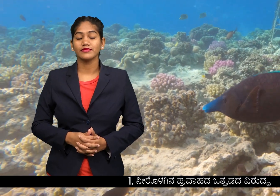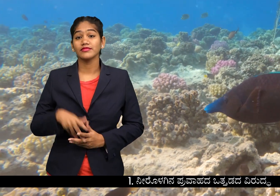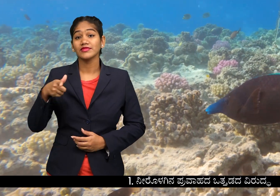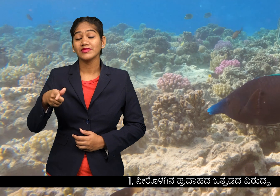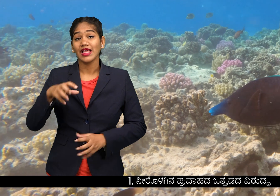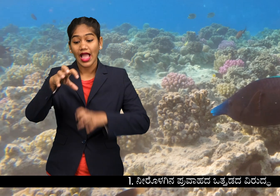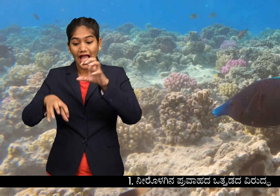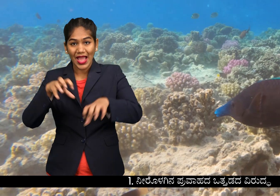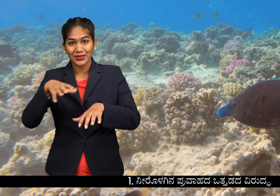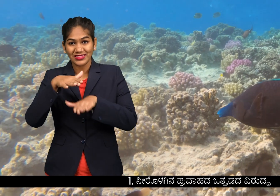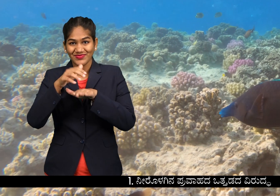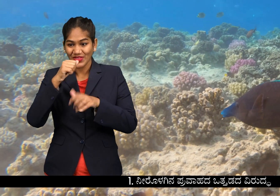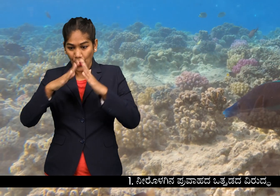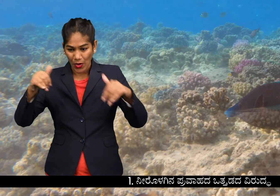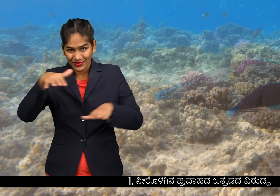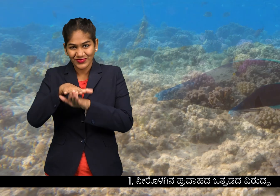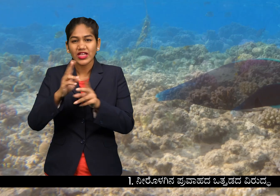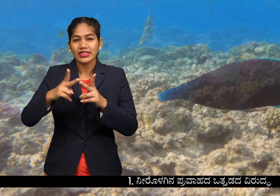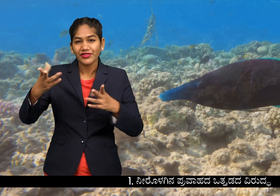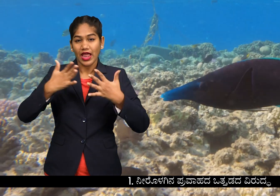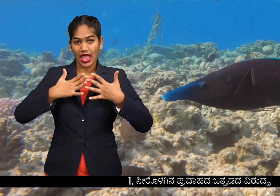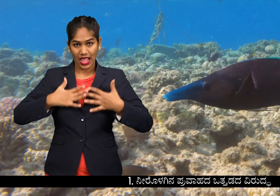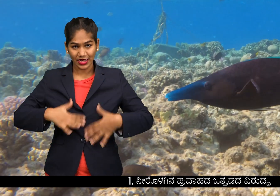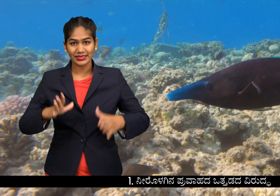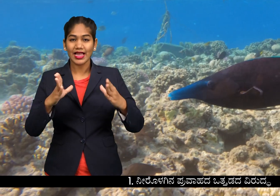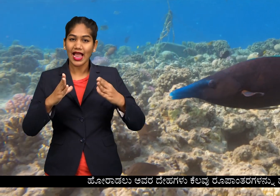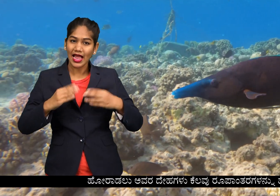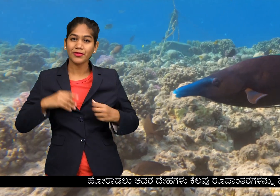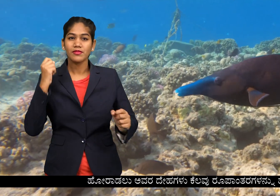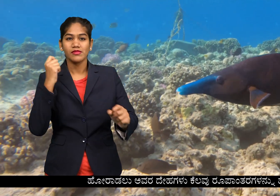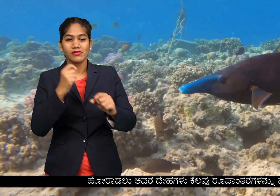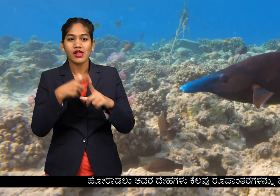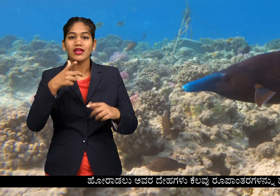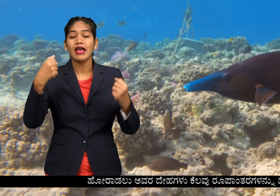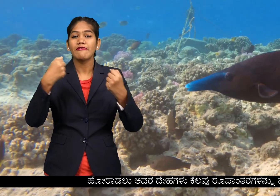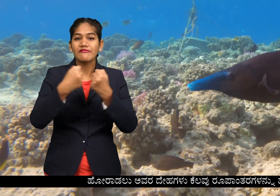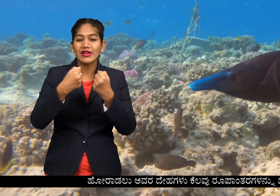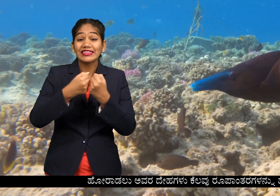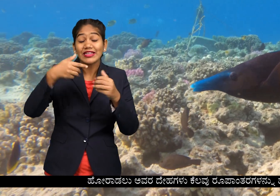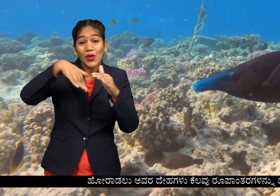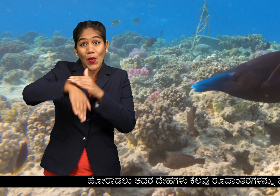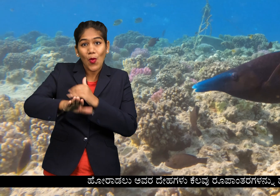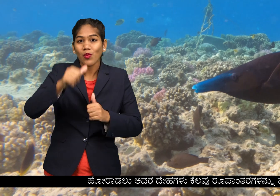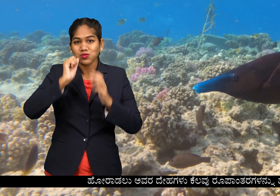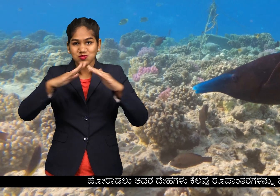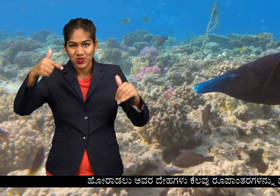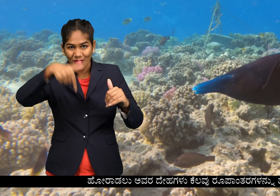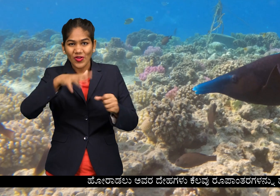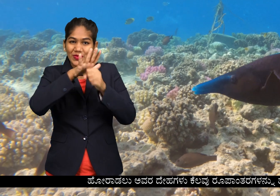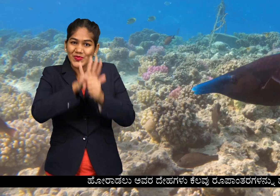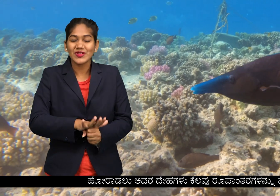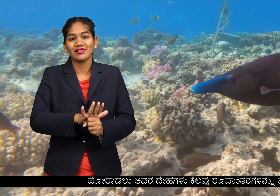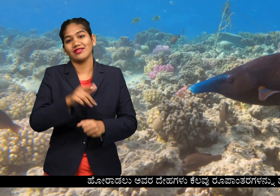ಒಂದು, ನೀರೊಳಗಿನ ಪ್ರವಾಹದ ಒತ್ತಡದ ವಿರುದ್ಧ ಹೋರಾಡಲು ಅವರ ದೇಹಗಳು ಕೆಲವು ರೂಪಾಂತರಗಳನ್ನ